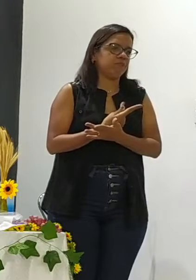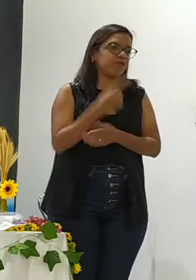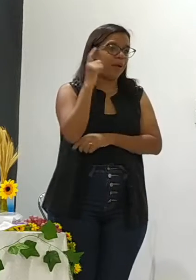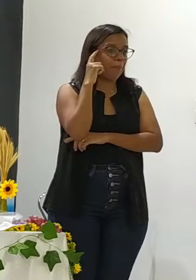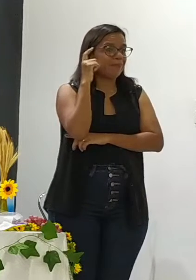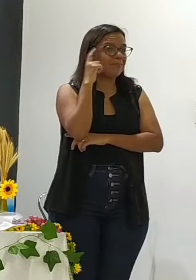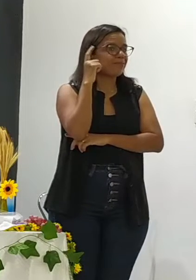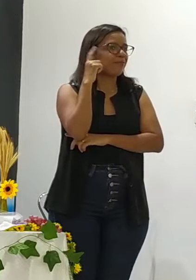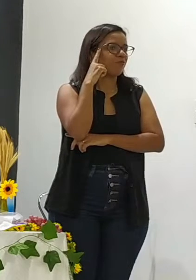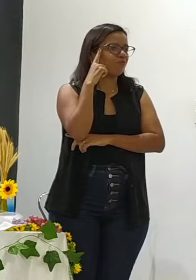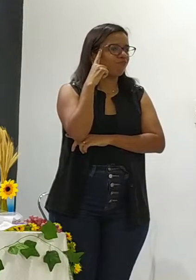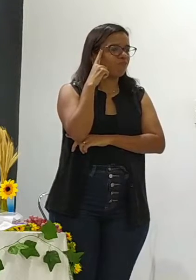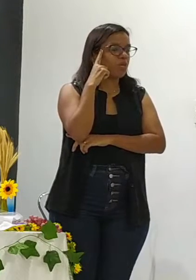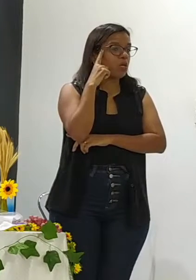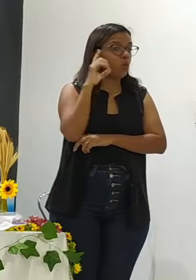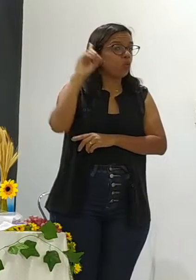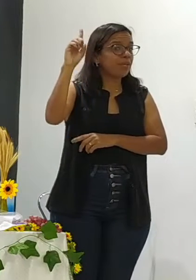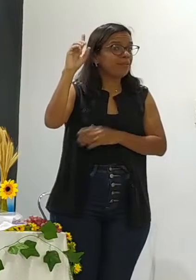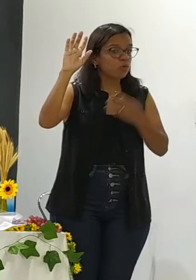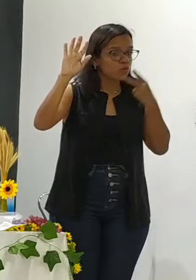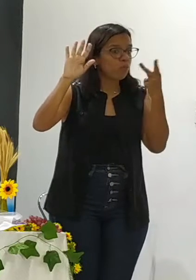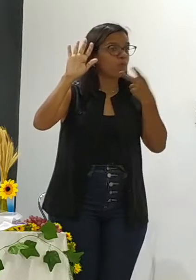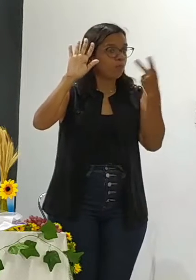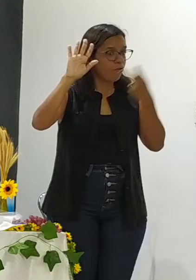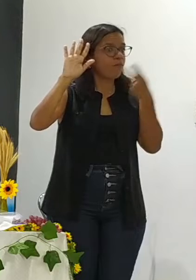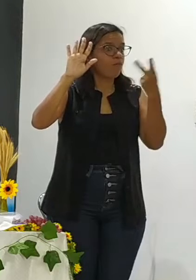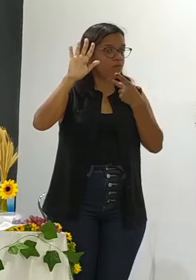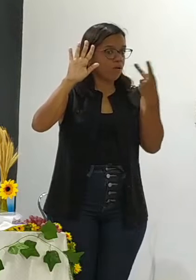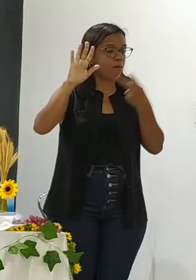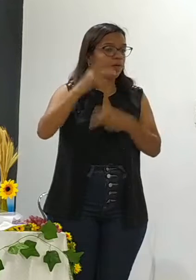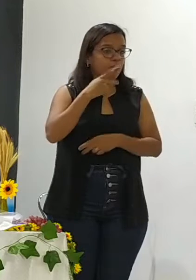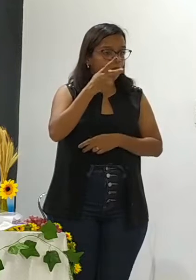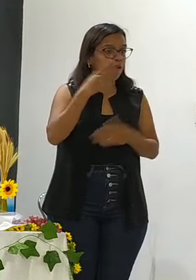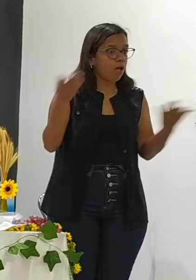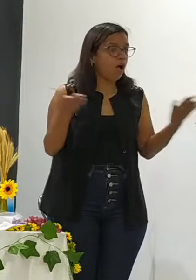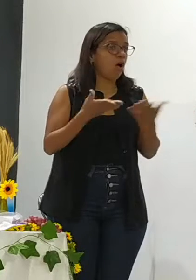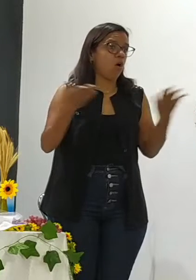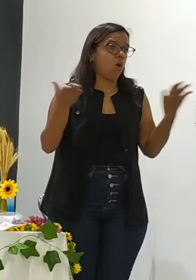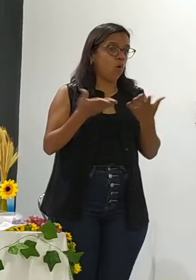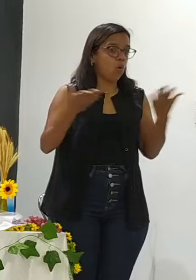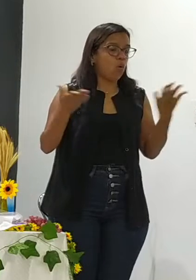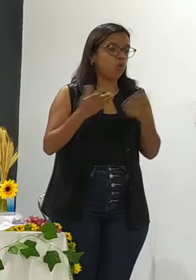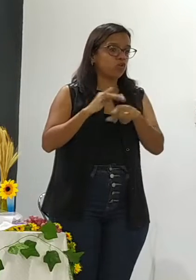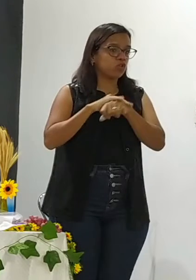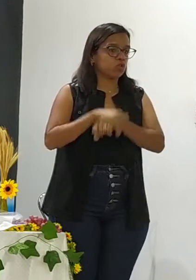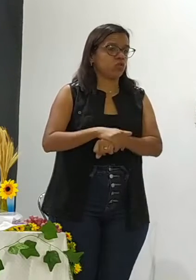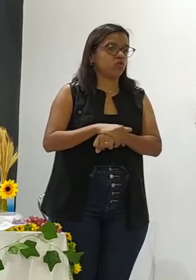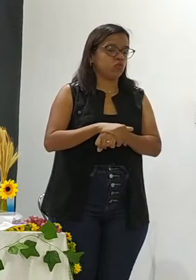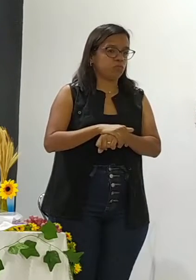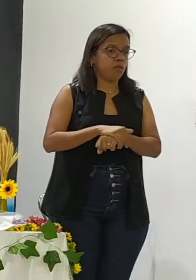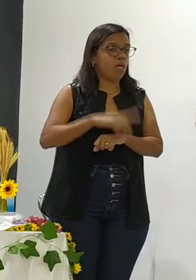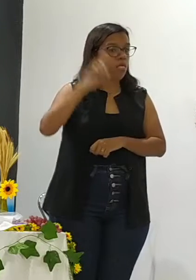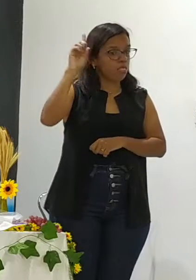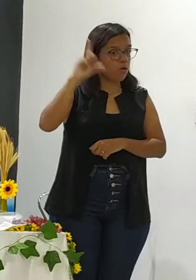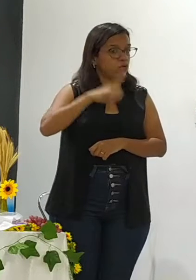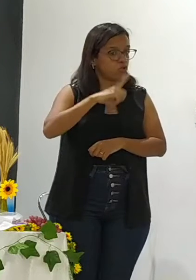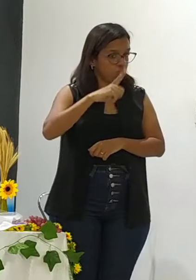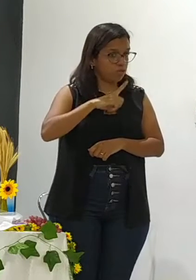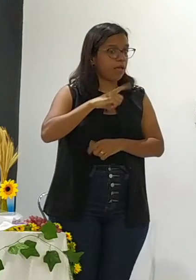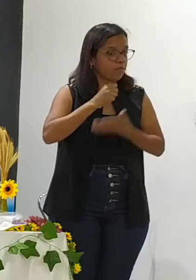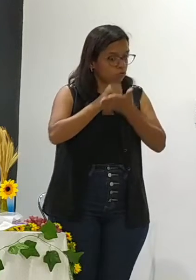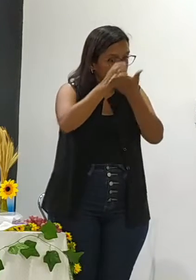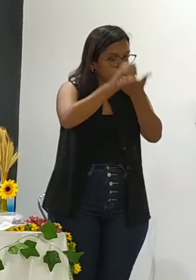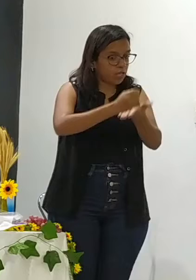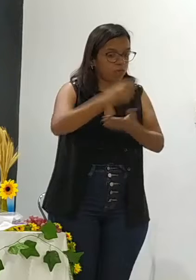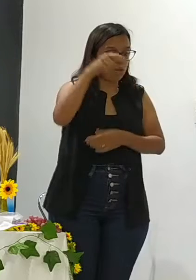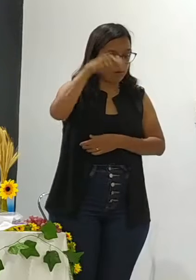alcançar aquilo que Deus prometeu. Mas eu quero te dizer uma coisa nessa noite. Olha, Deus, Ele tem provisão aqui nesse lugar.